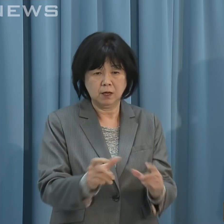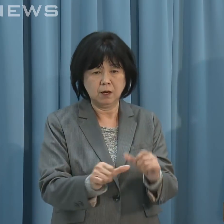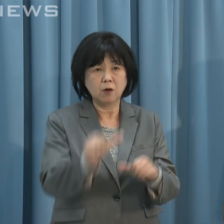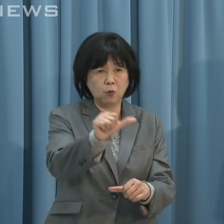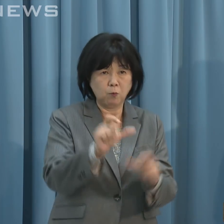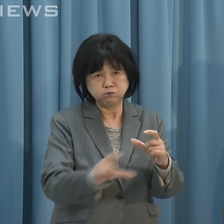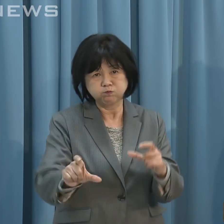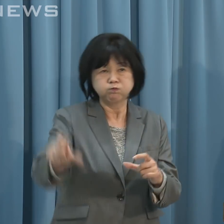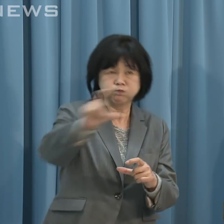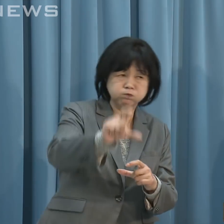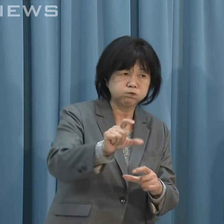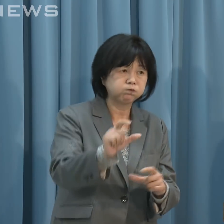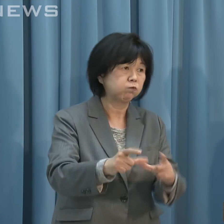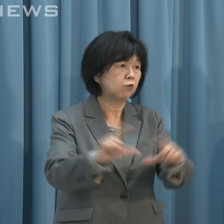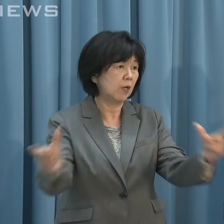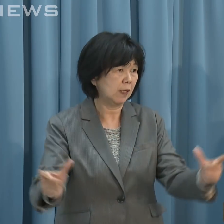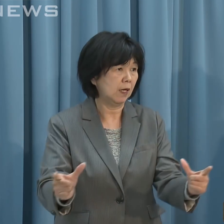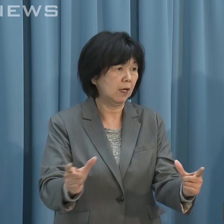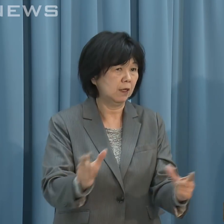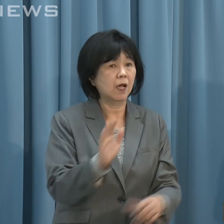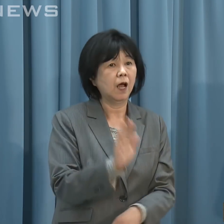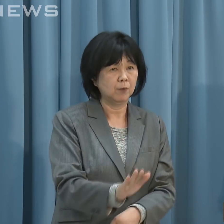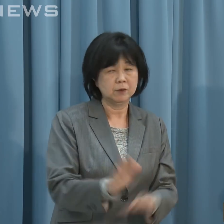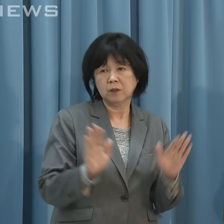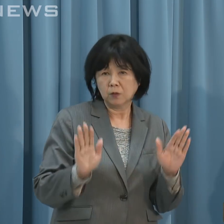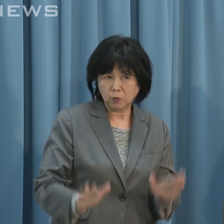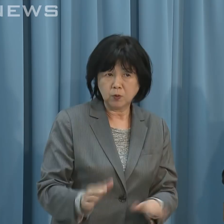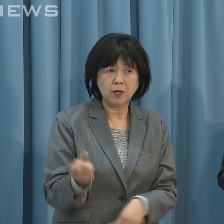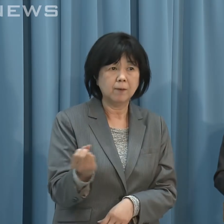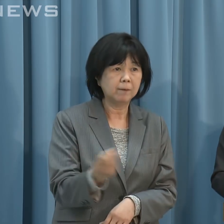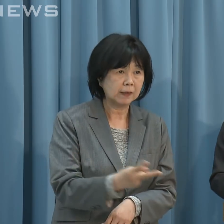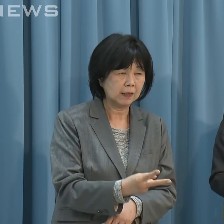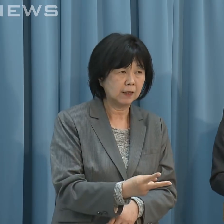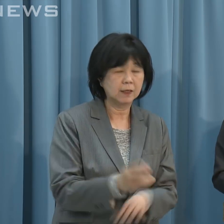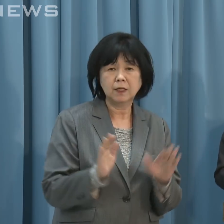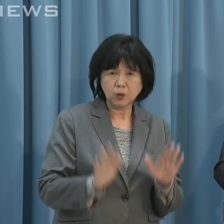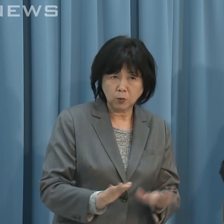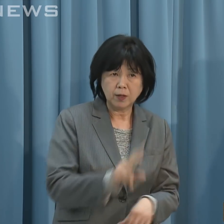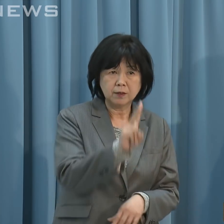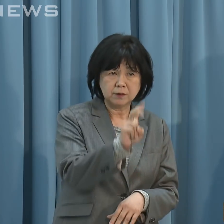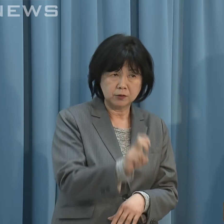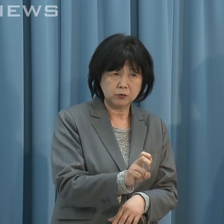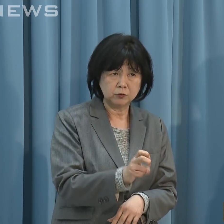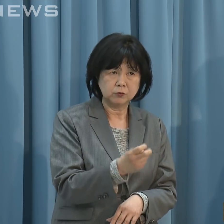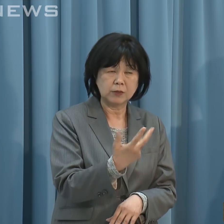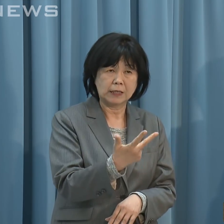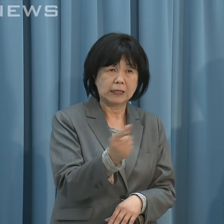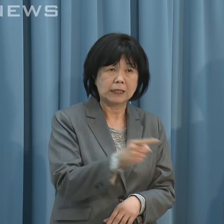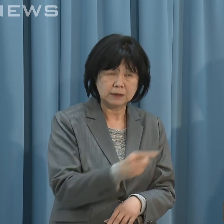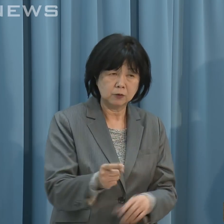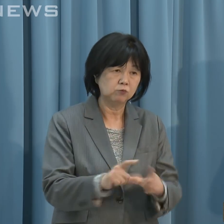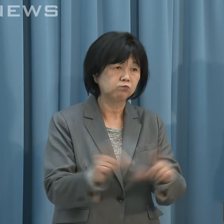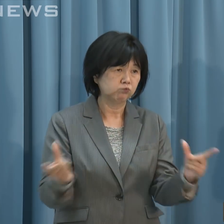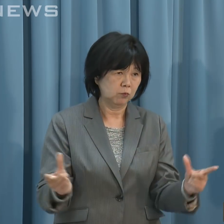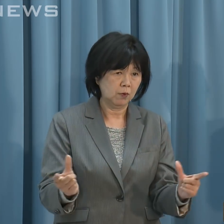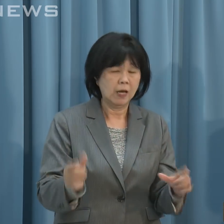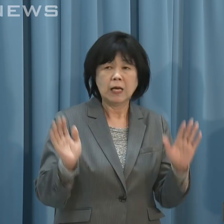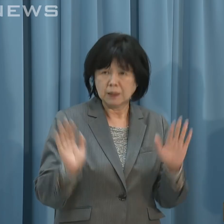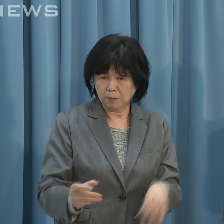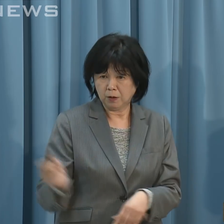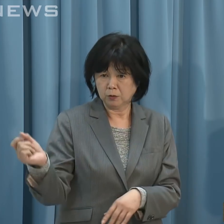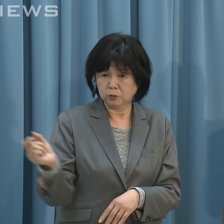倍以上増えたんですね。で、今回また今日は20何人増えております。で、そういう意味では急速